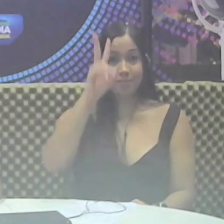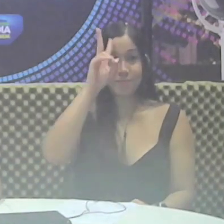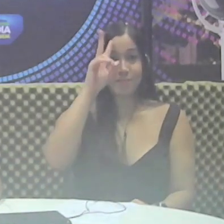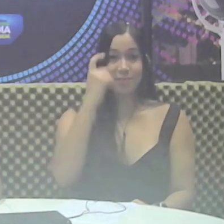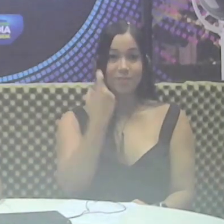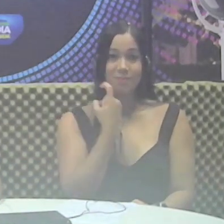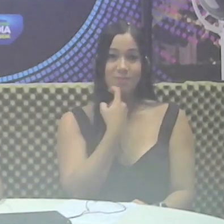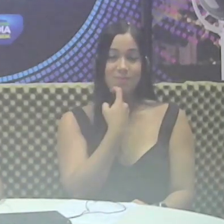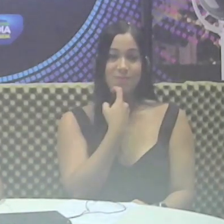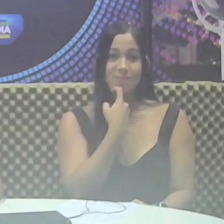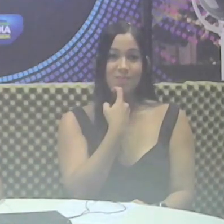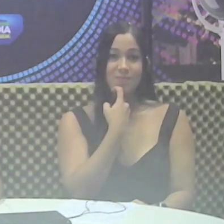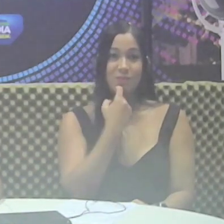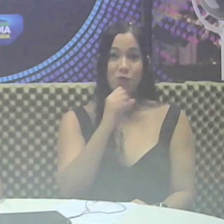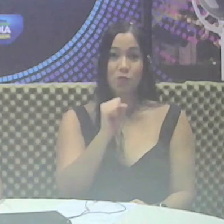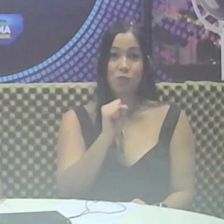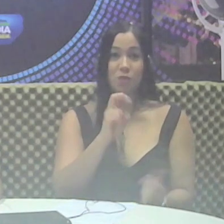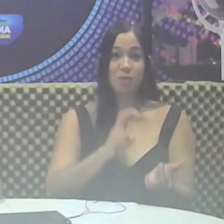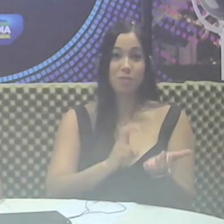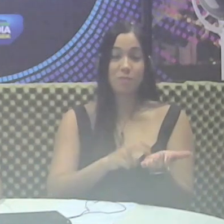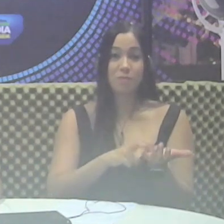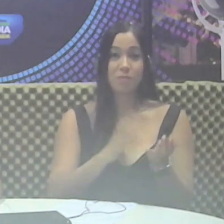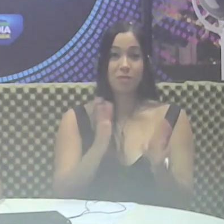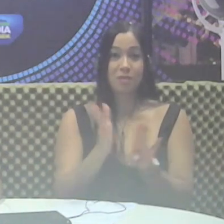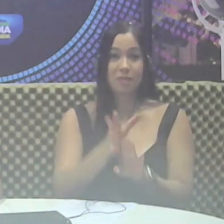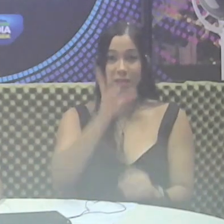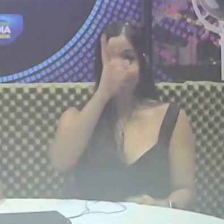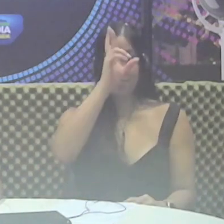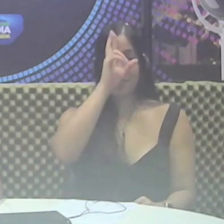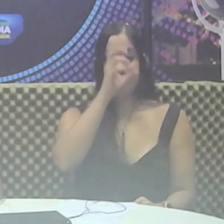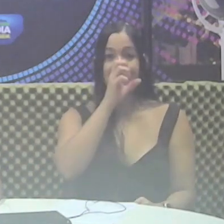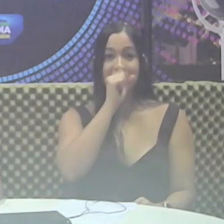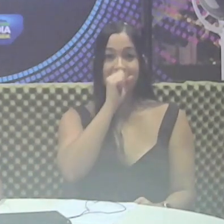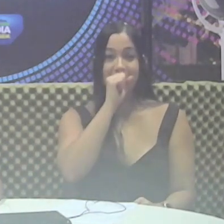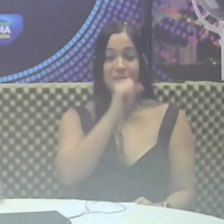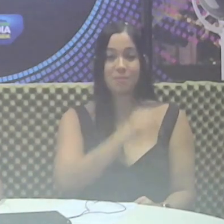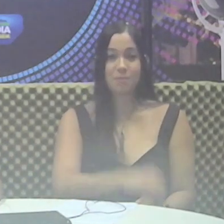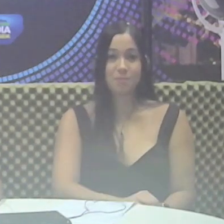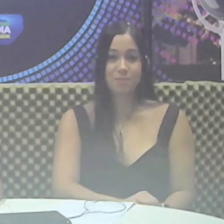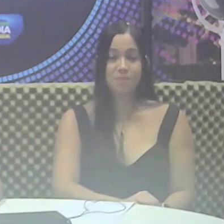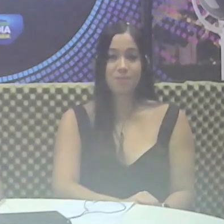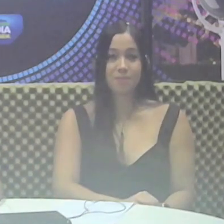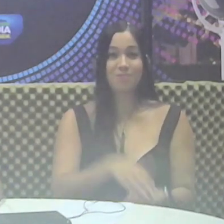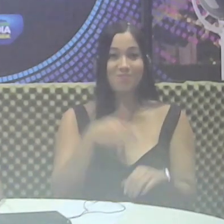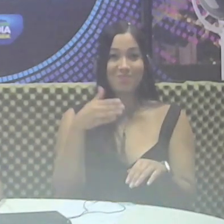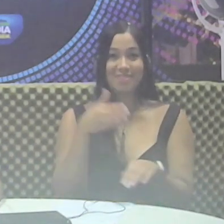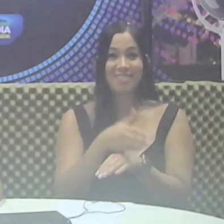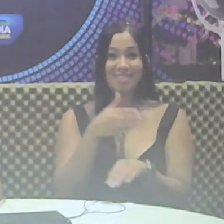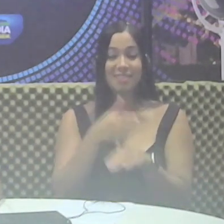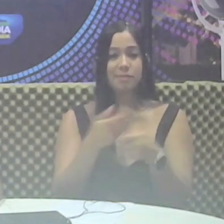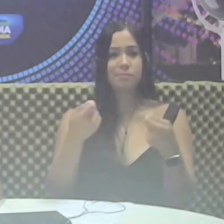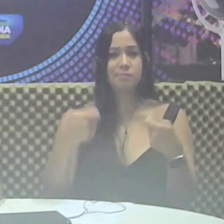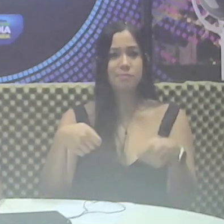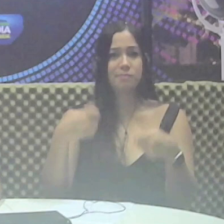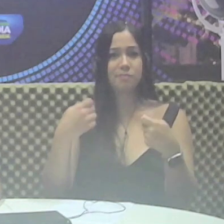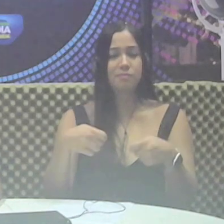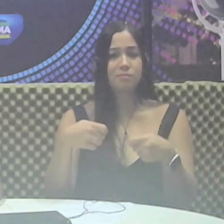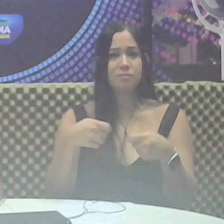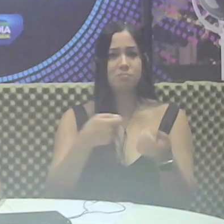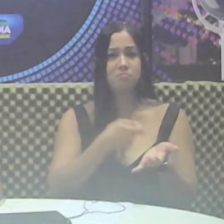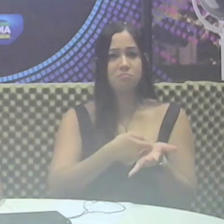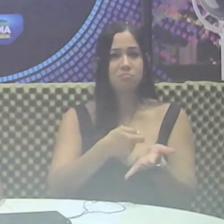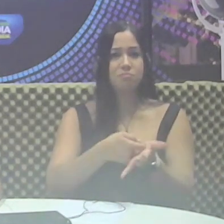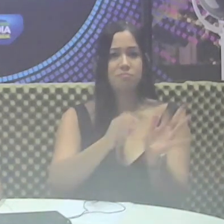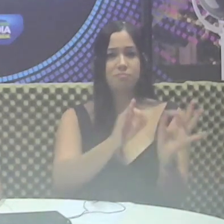segunda a sexta-feira, e das 8 da manhã até o meio-dia, no sábado. Para participar, é necessário estar adimplente